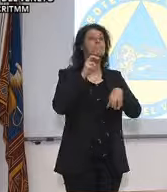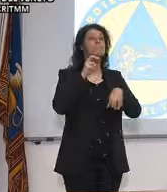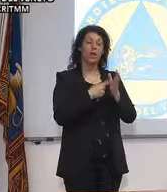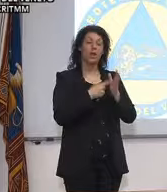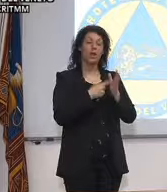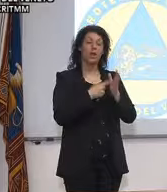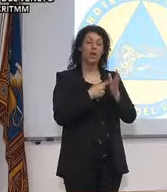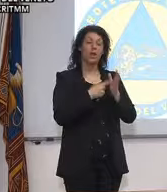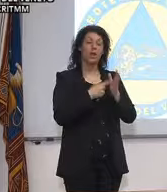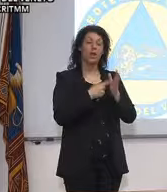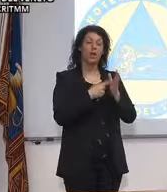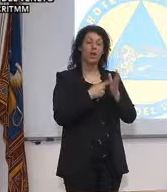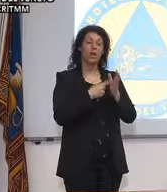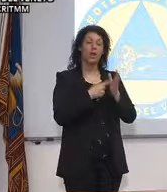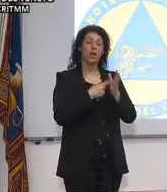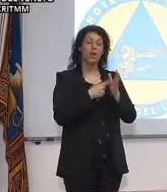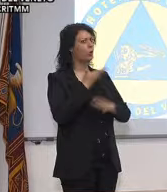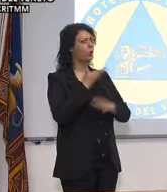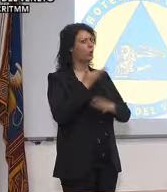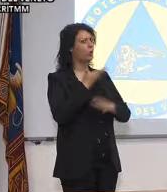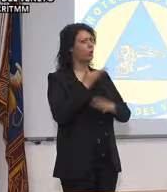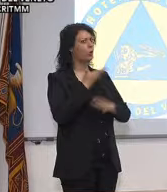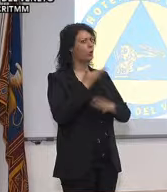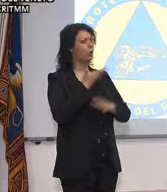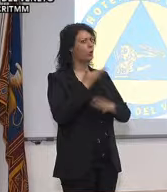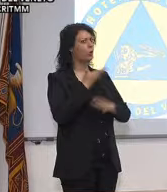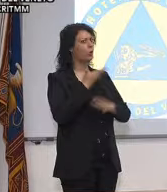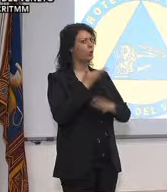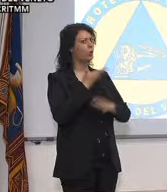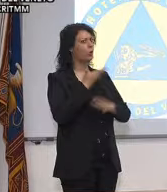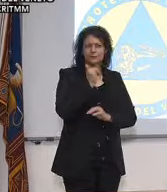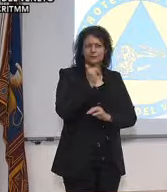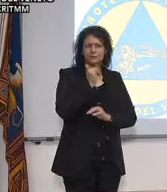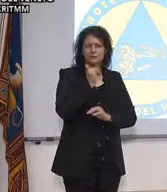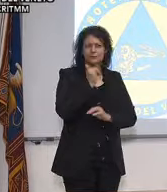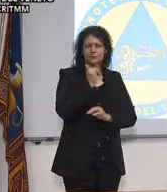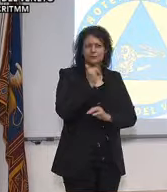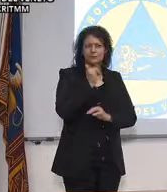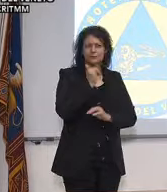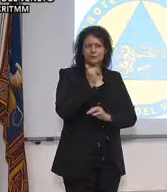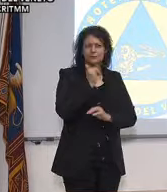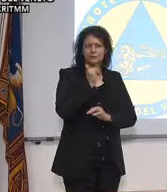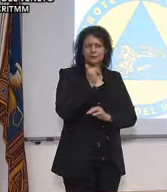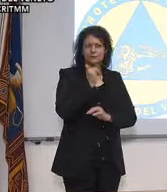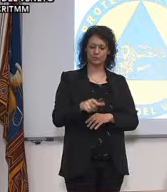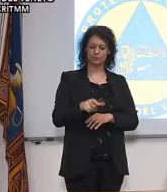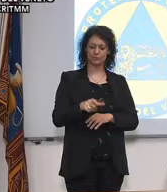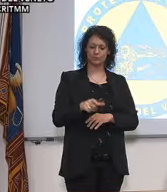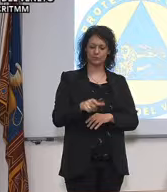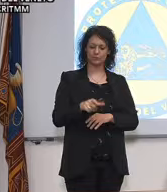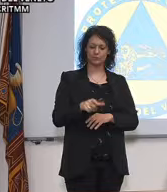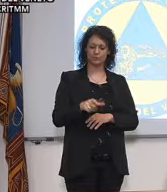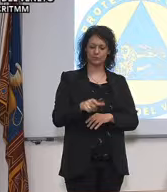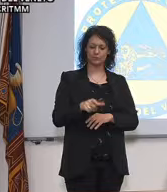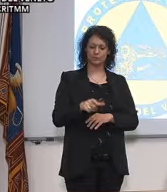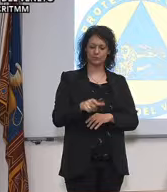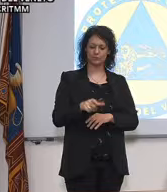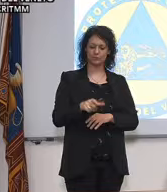fonte, sono assolutamente una fonte autorevole, ma è uno scienziato quando legge c'è la possibilità